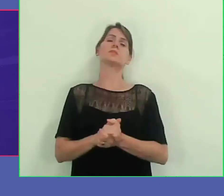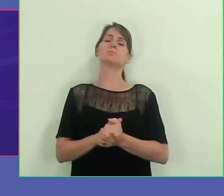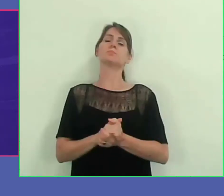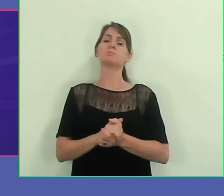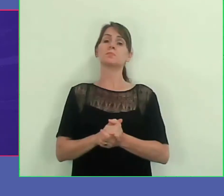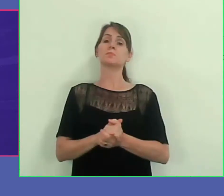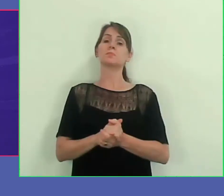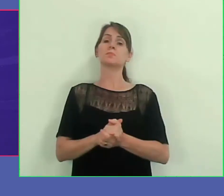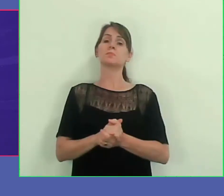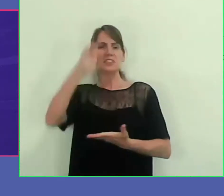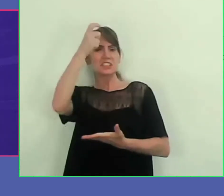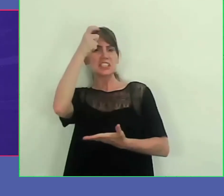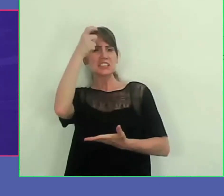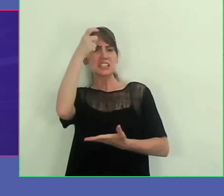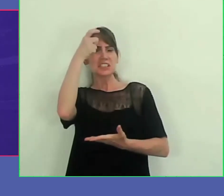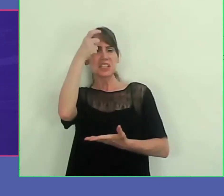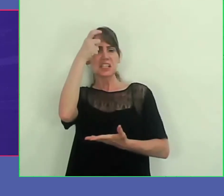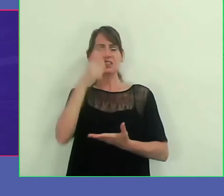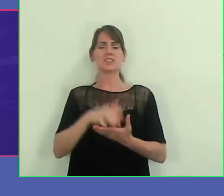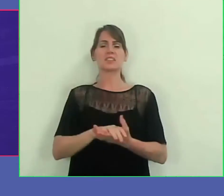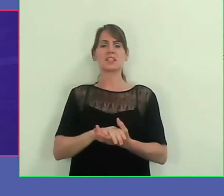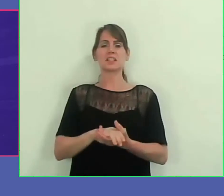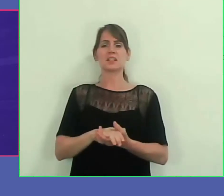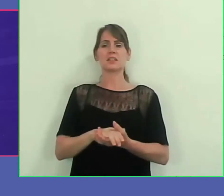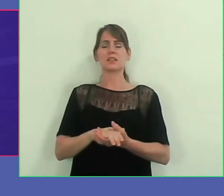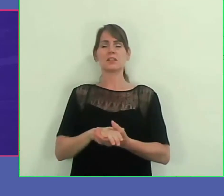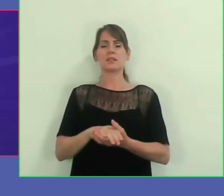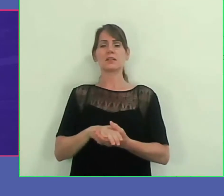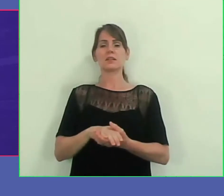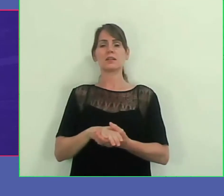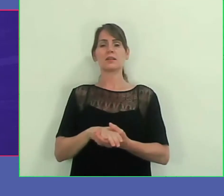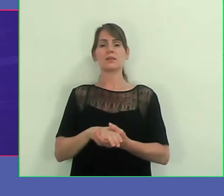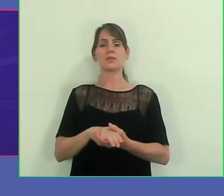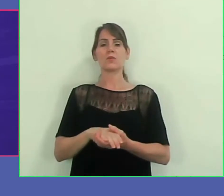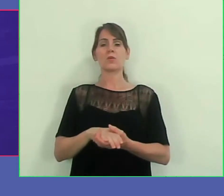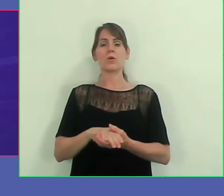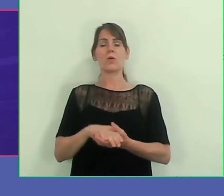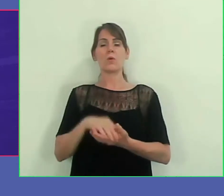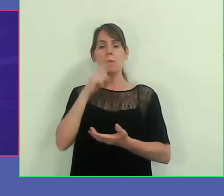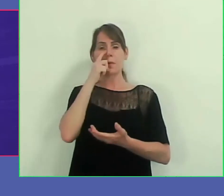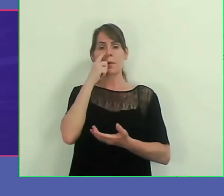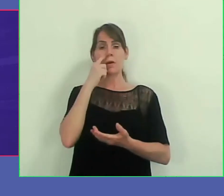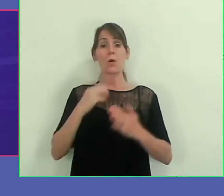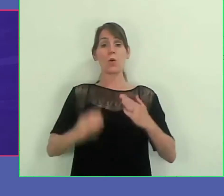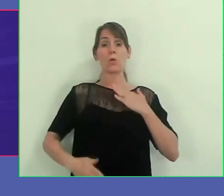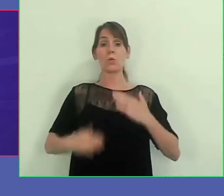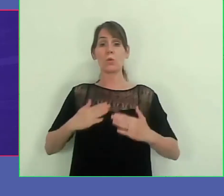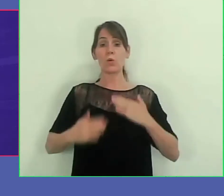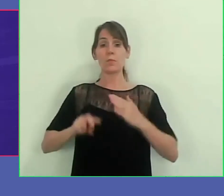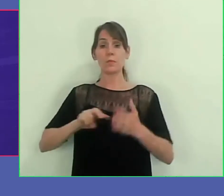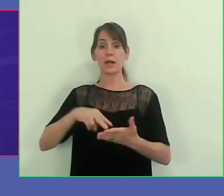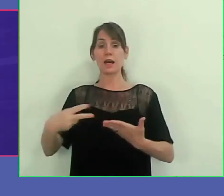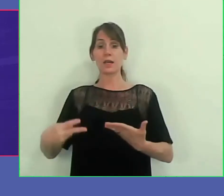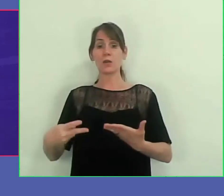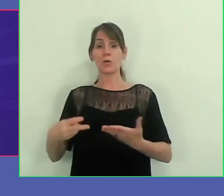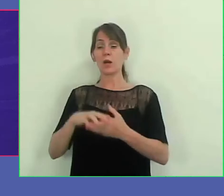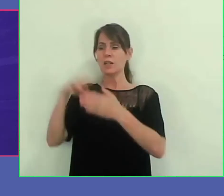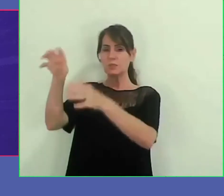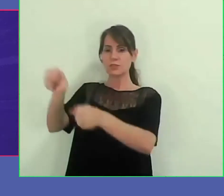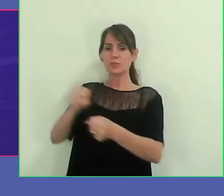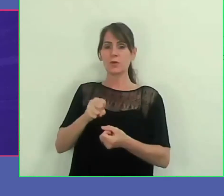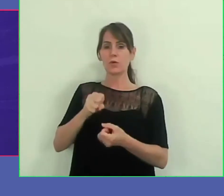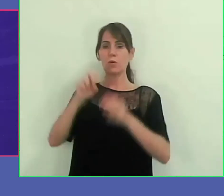ele influenciou também o homem na queda do homem, e ele também tirou o homem do reino de Deus e colocou